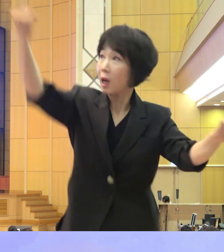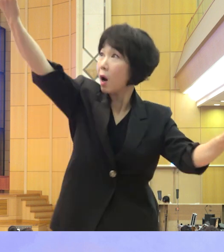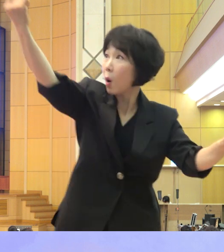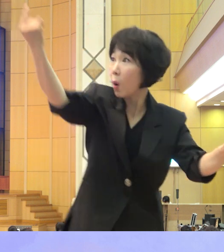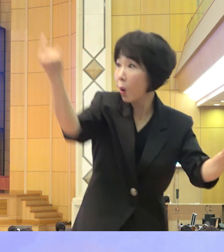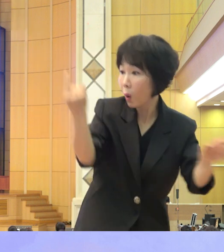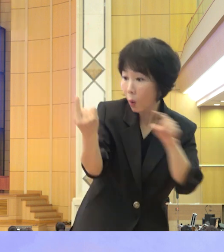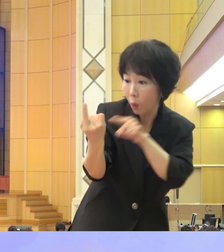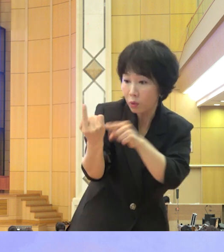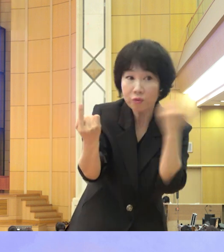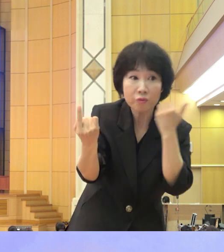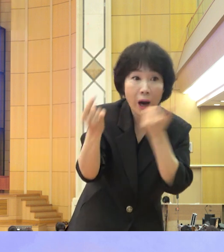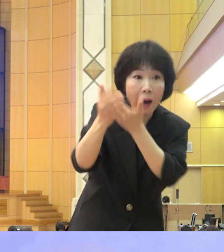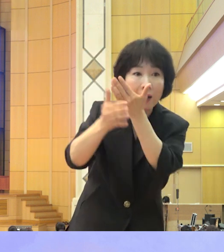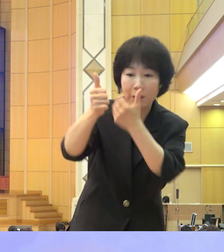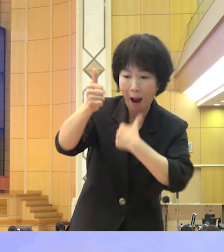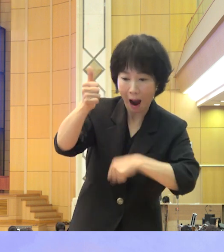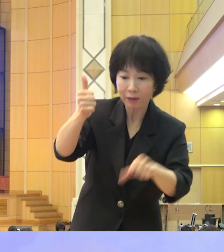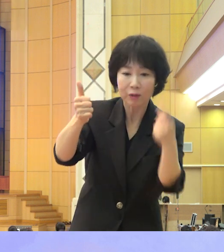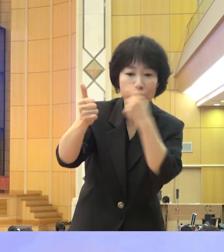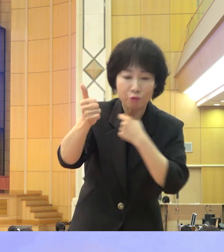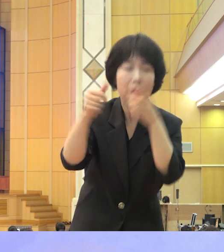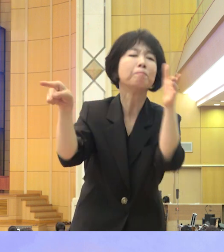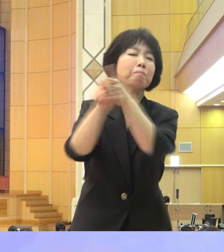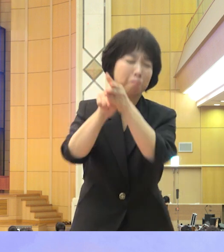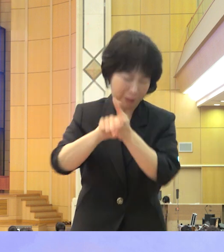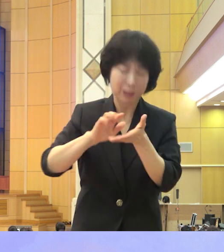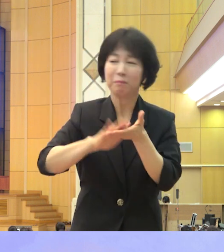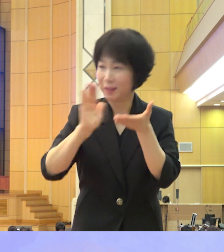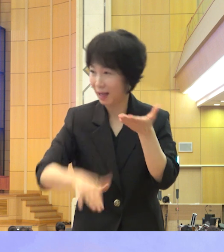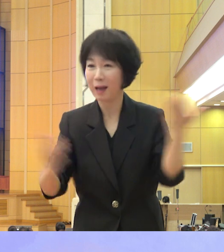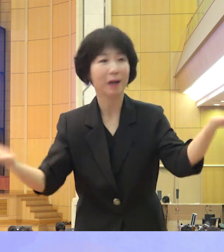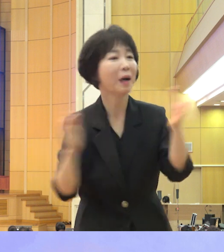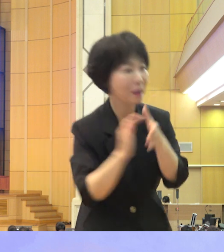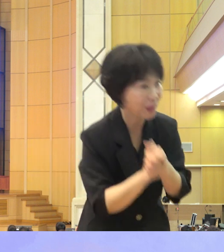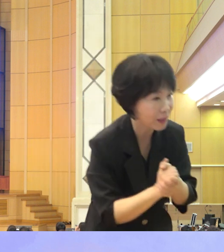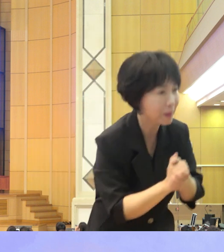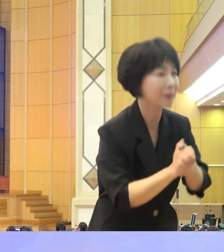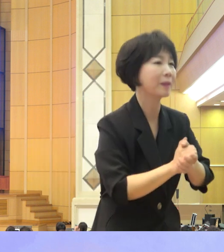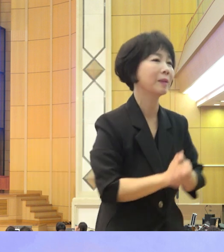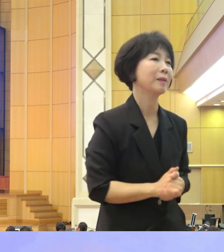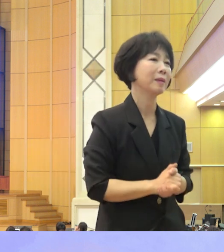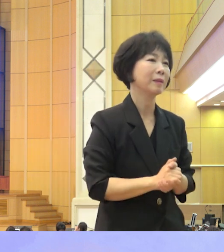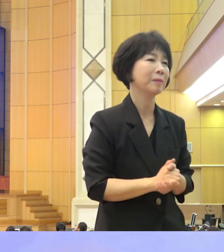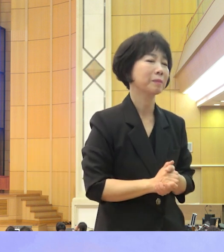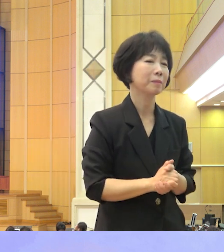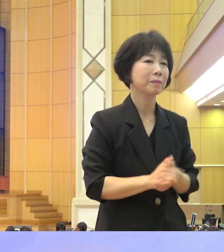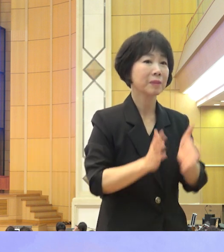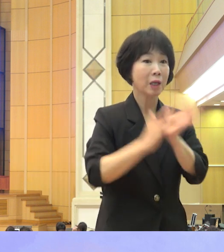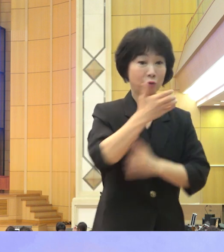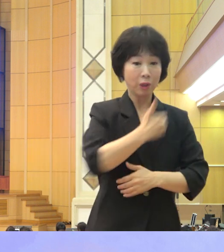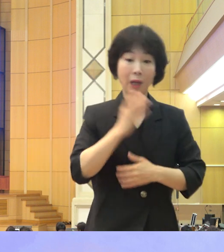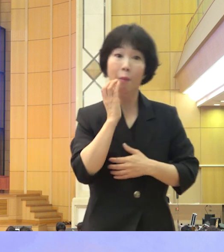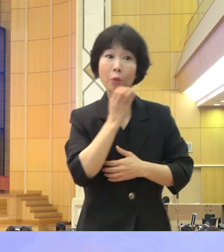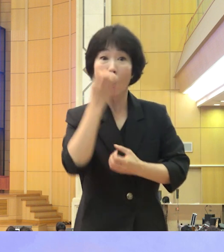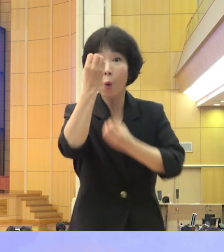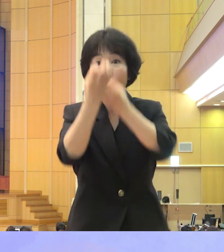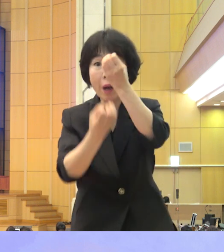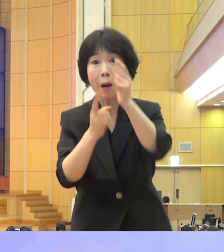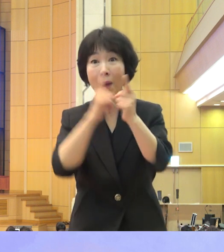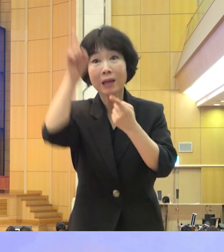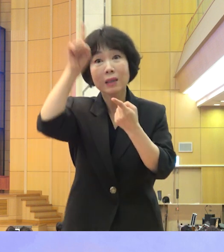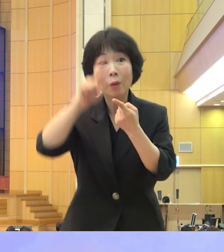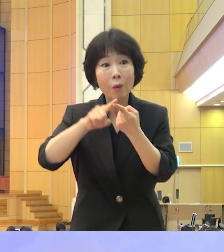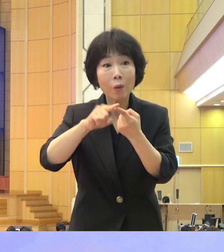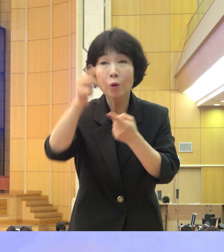하나님의 아들이신 줄 내가 믿나이다. 시몬 베드로가 고백한 그 말